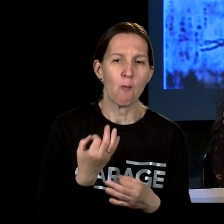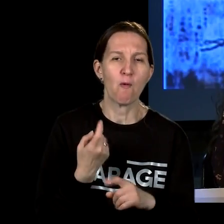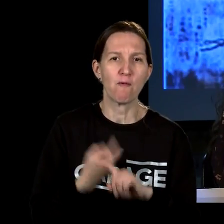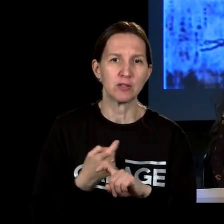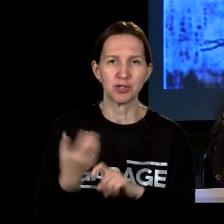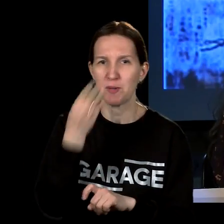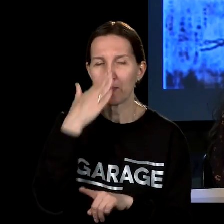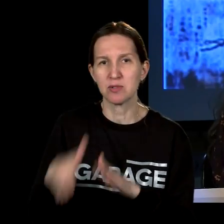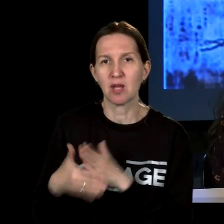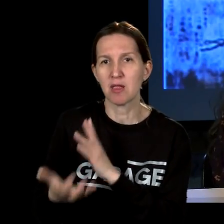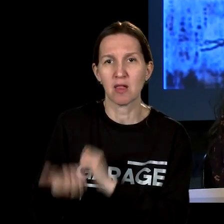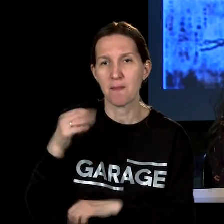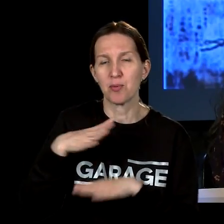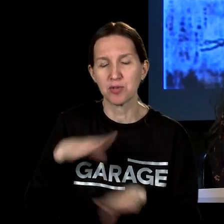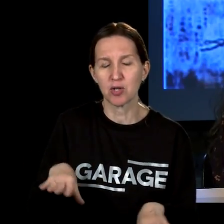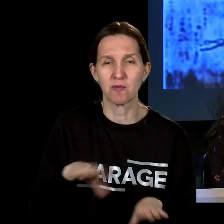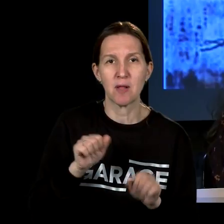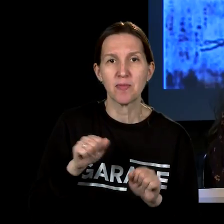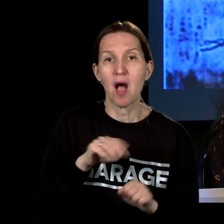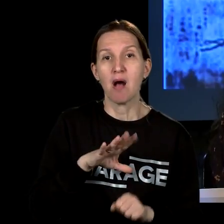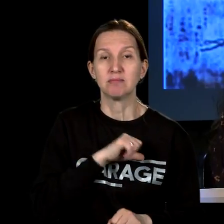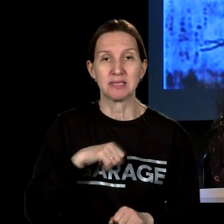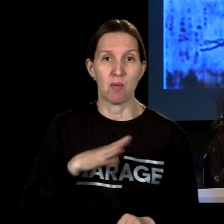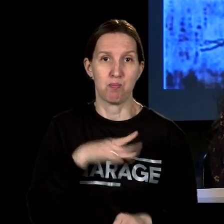войны, писал, не замечал, старался всеми силами,